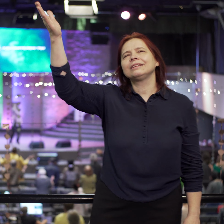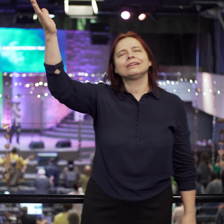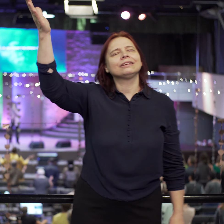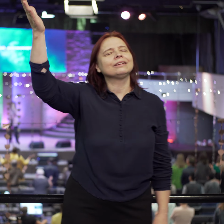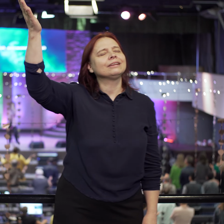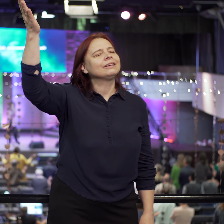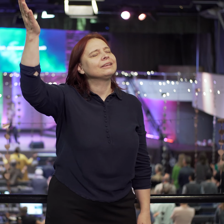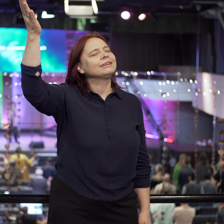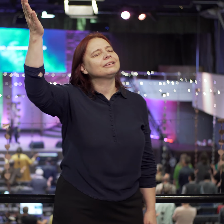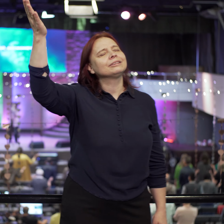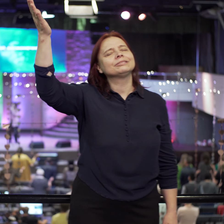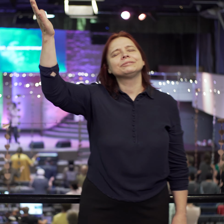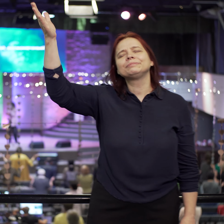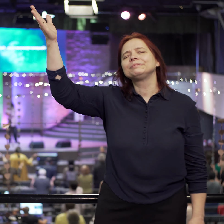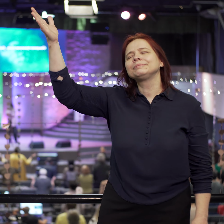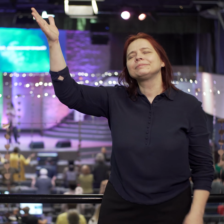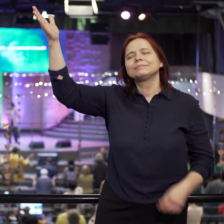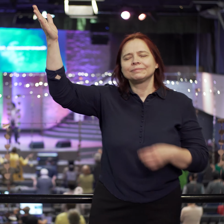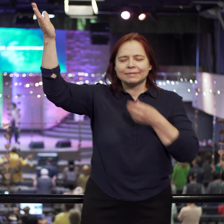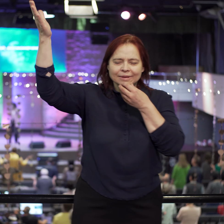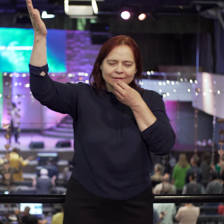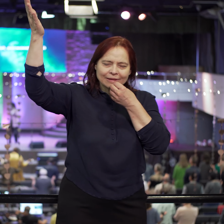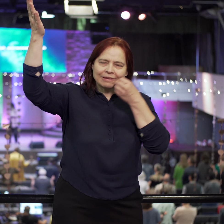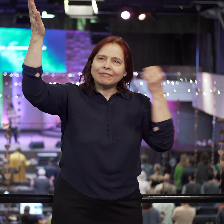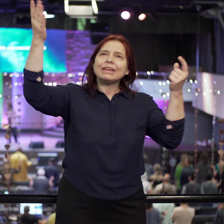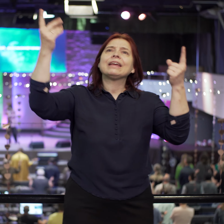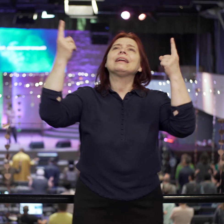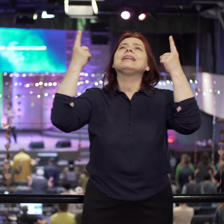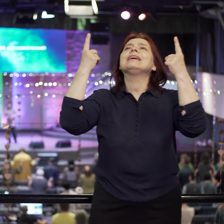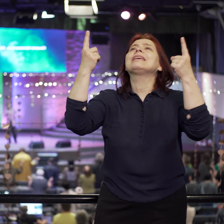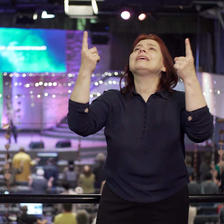удивителен ты, да, Иисус,